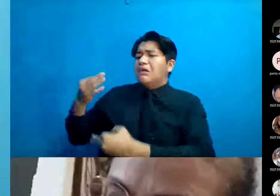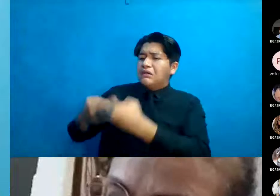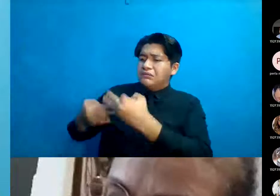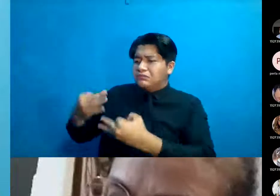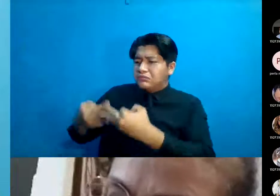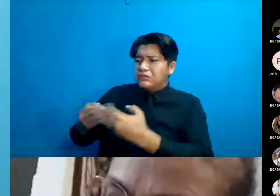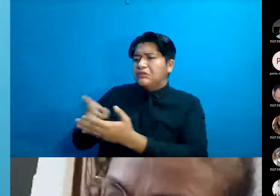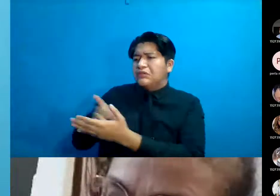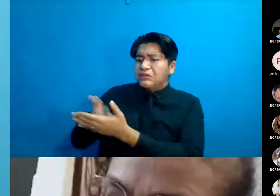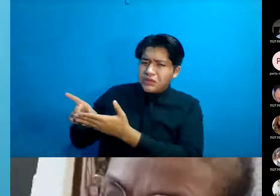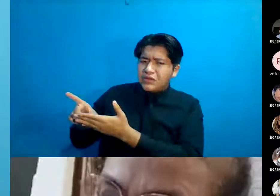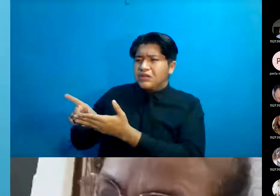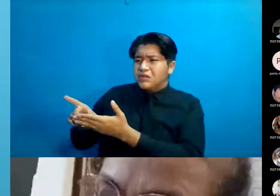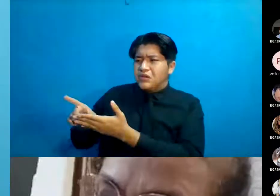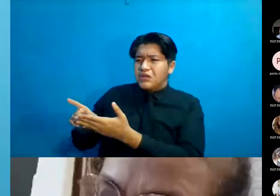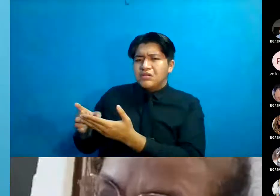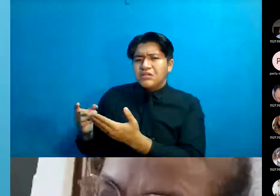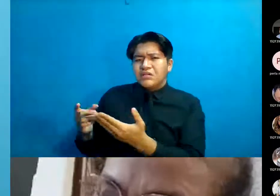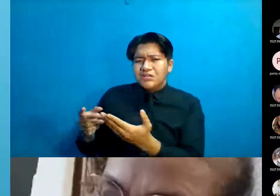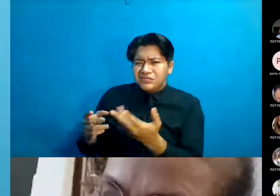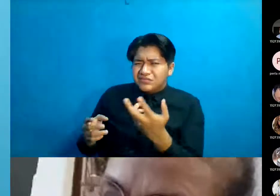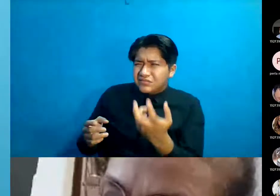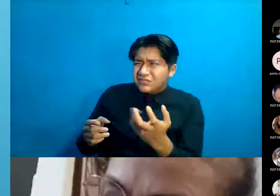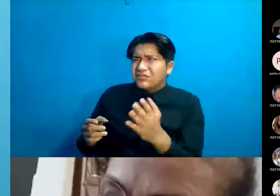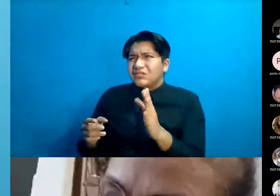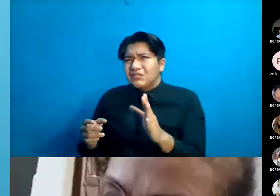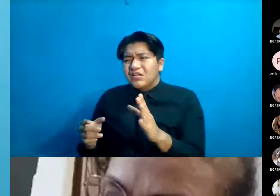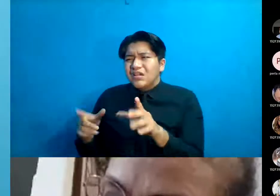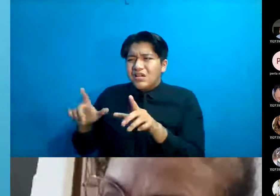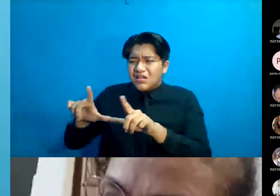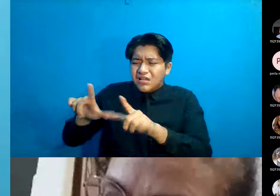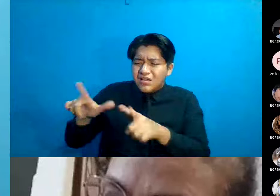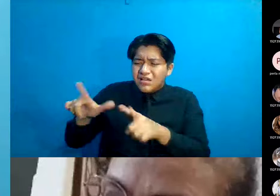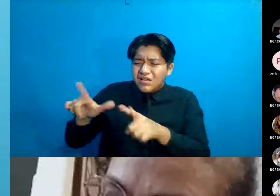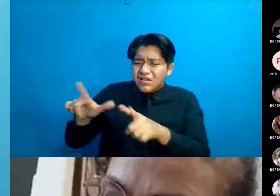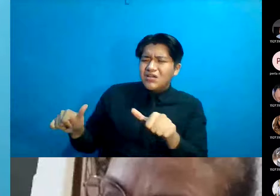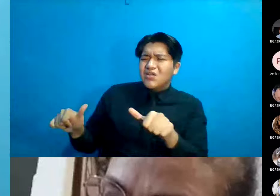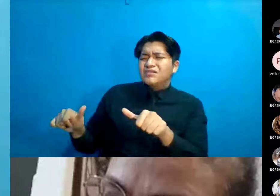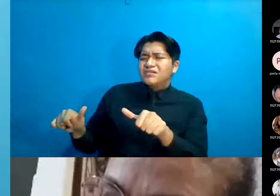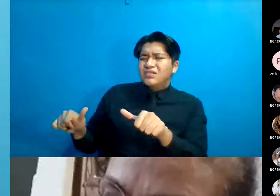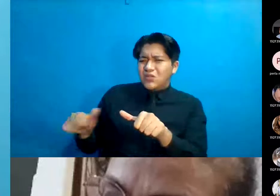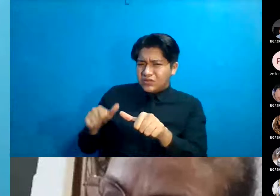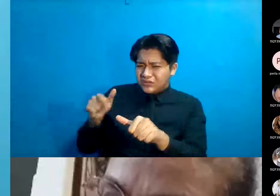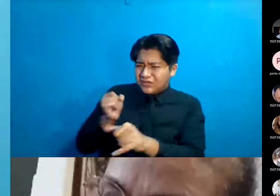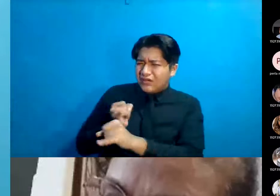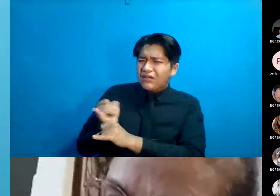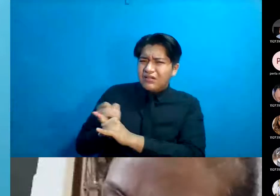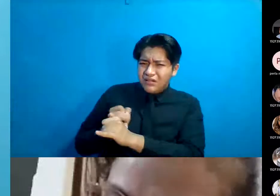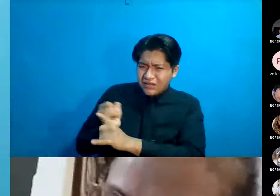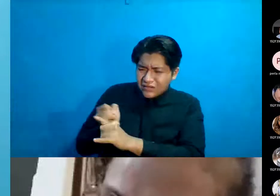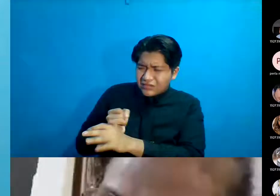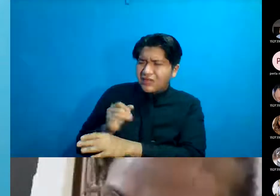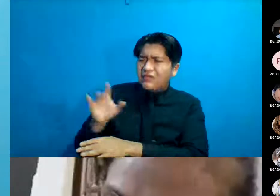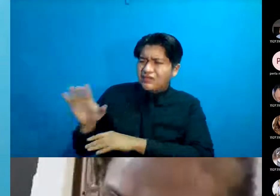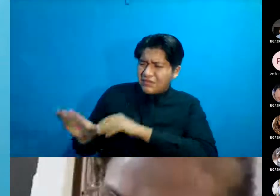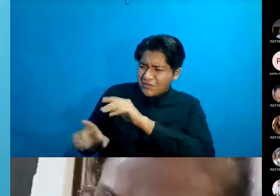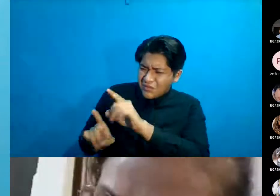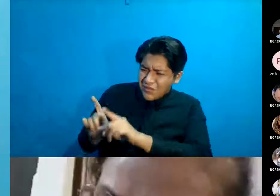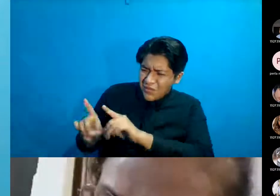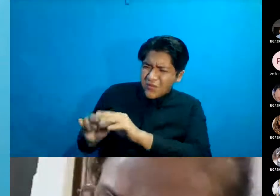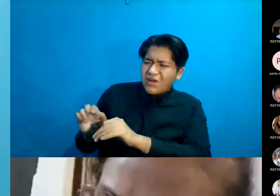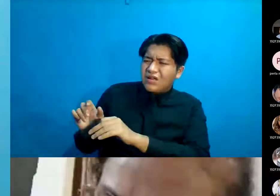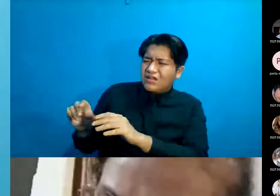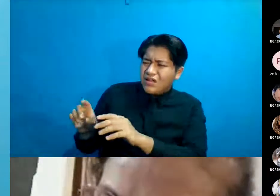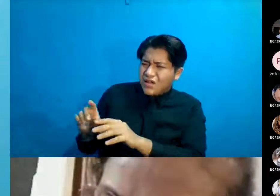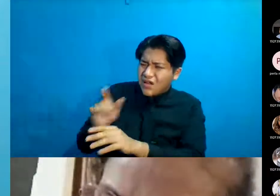Y propiamente desde el punto de vista lingüístico, de investigaciones que han dado más luz en estos temas, realmente